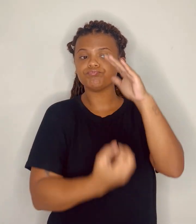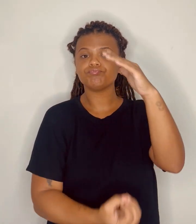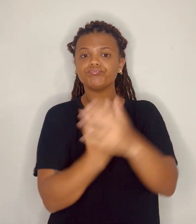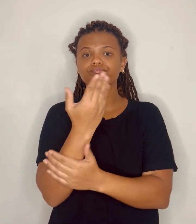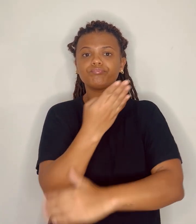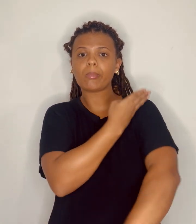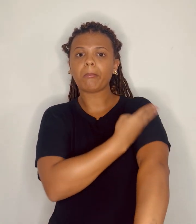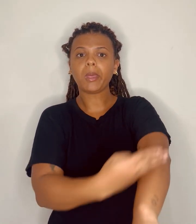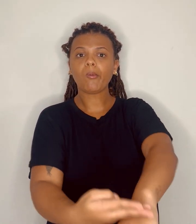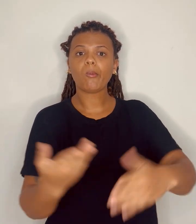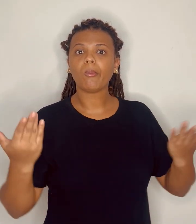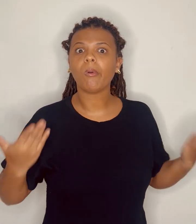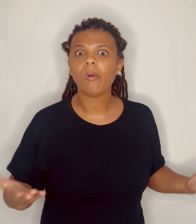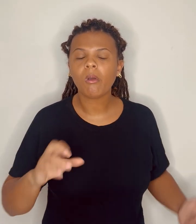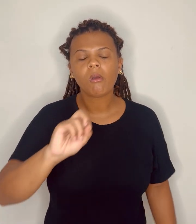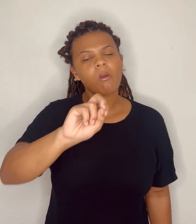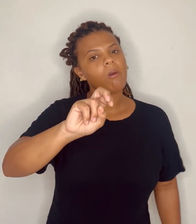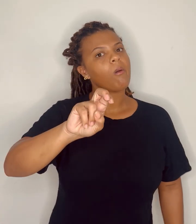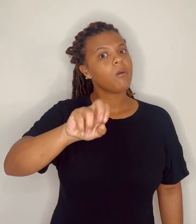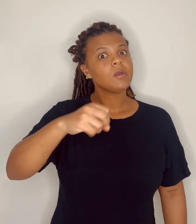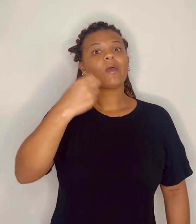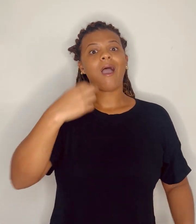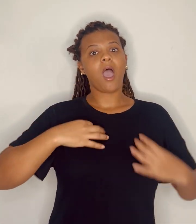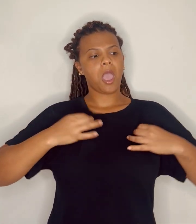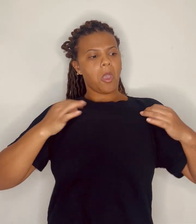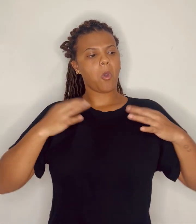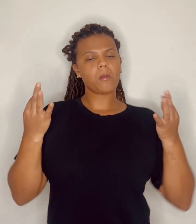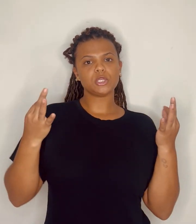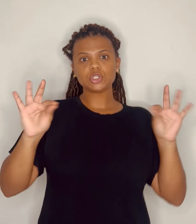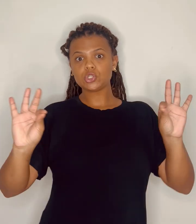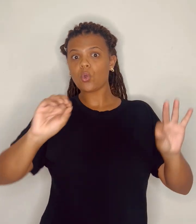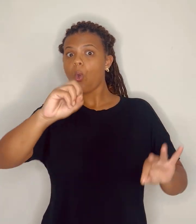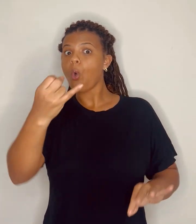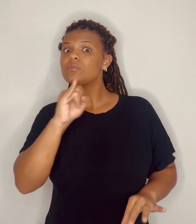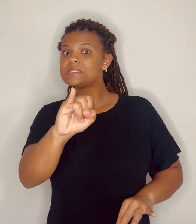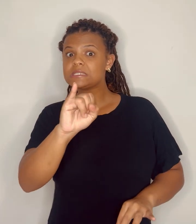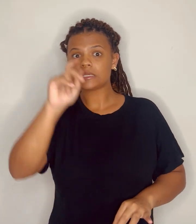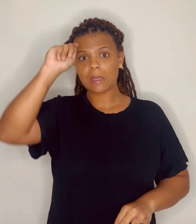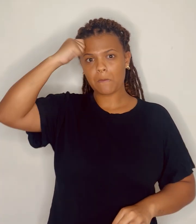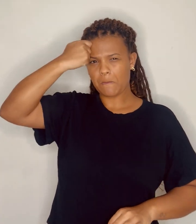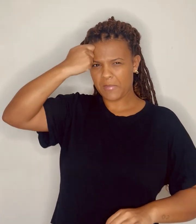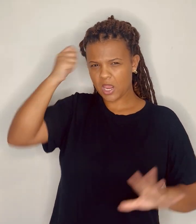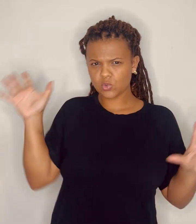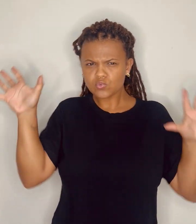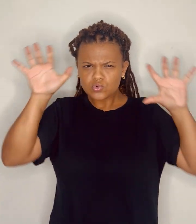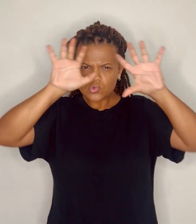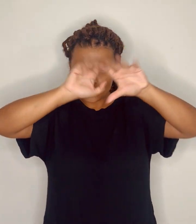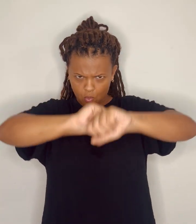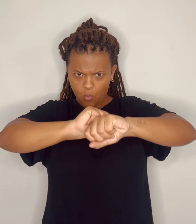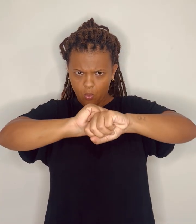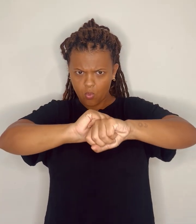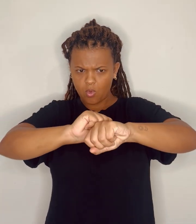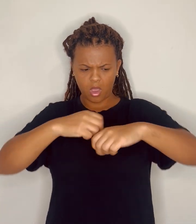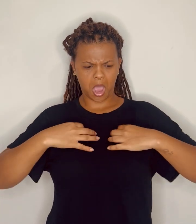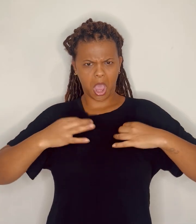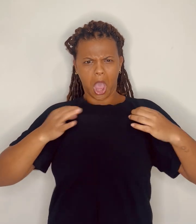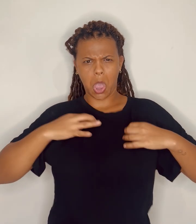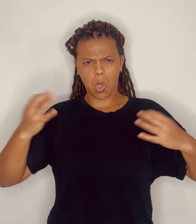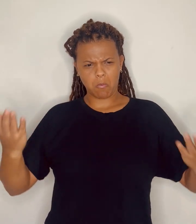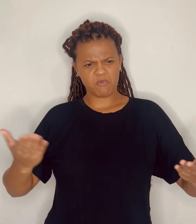branco ela trazia mais luxo para as roupas dele, ou quando ela fazia mais Valentim um negro de pele retinta, ela tirava um pouco do